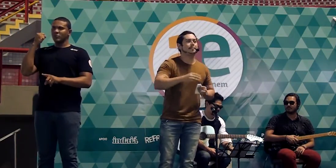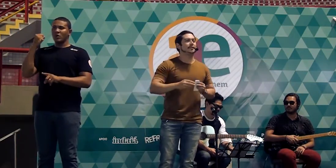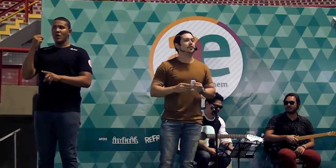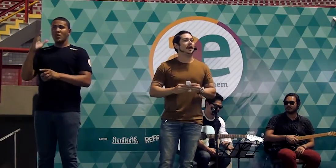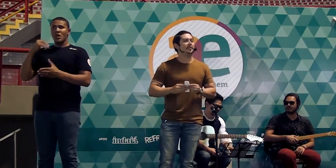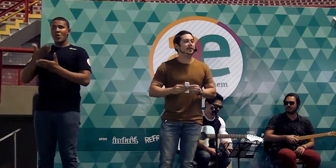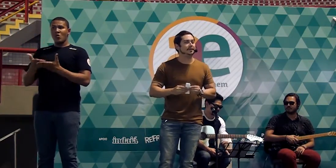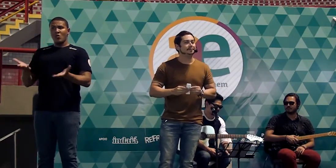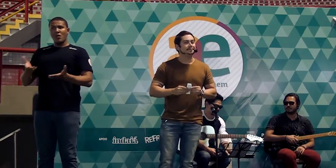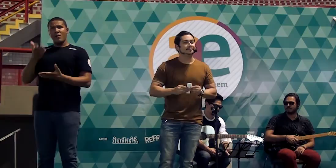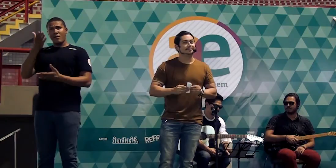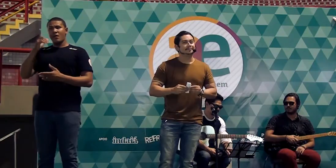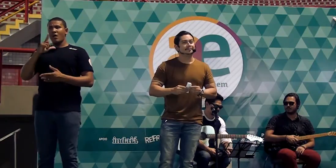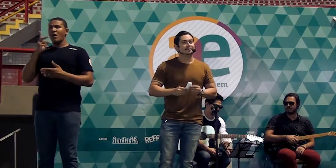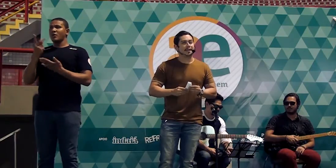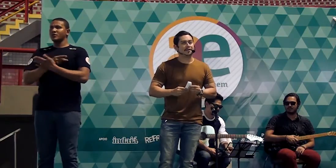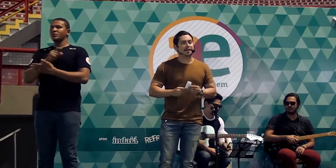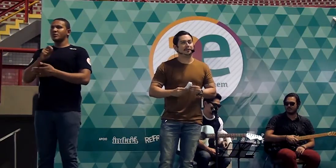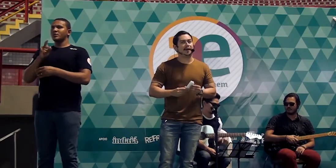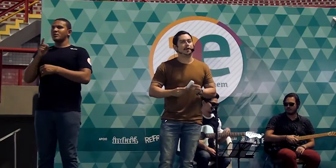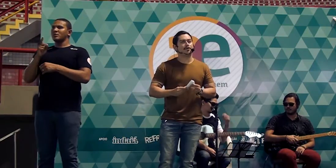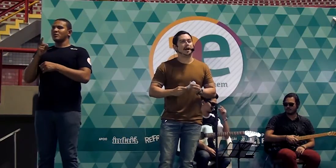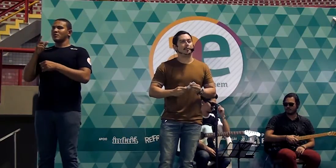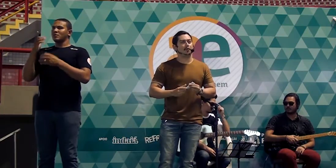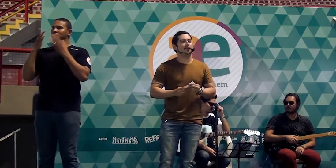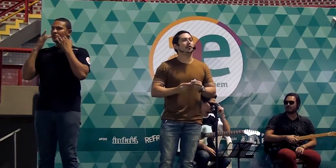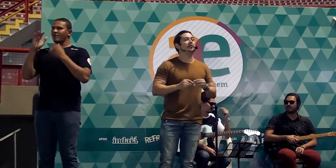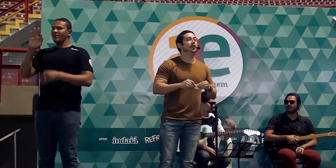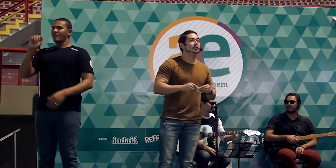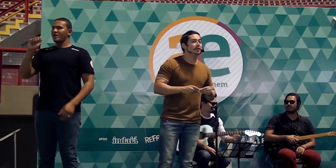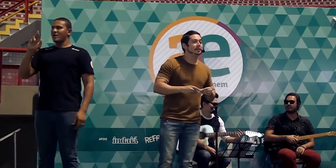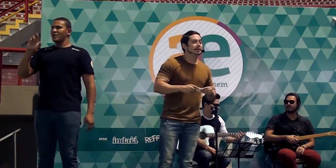obra cinematográfica, tá